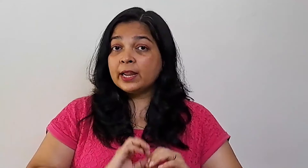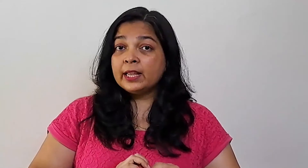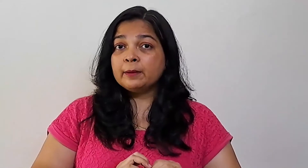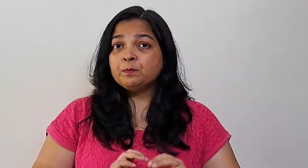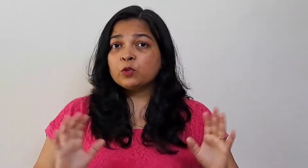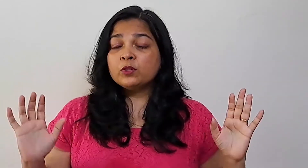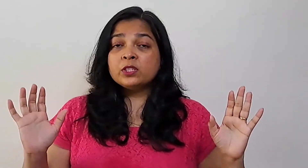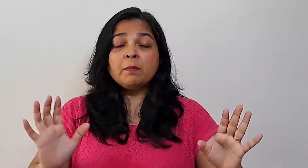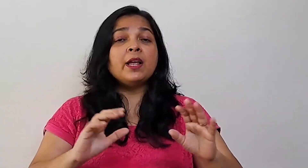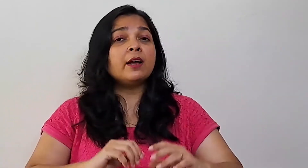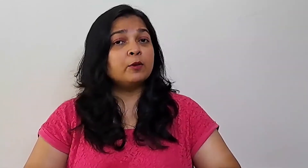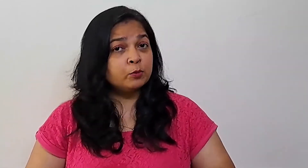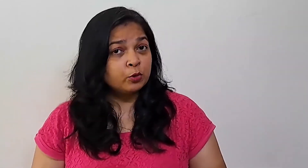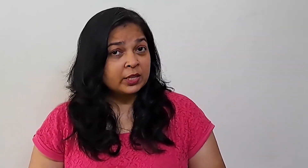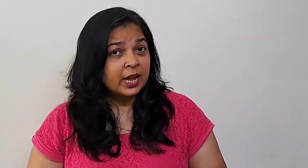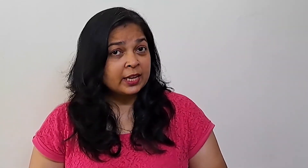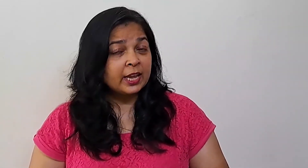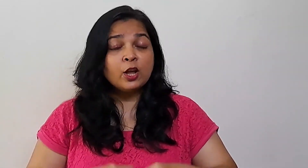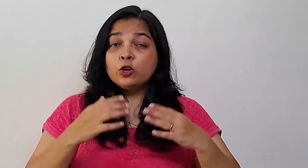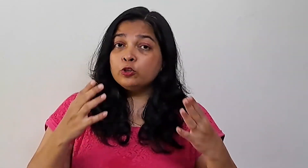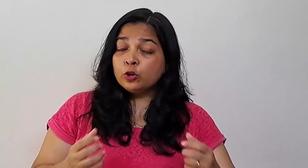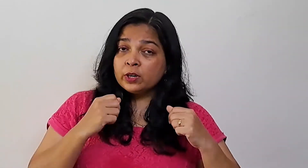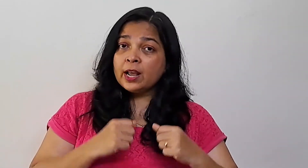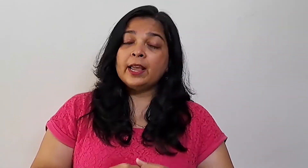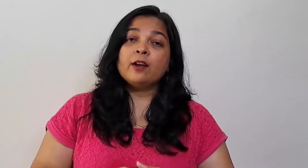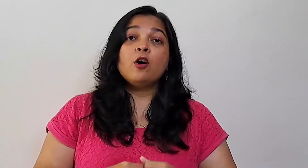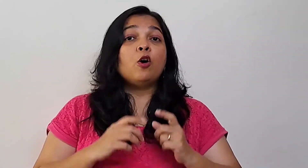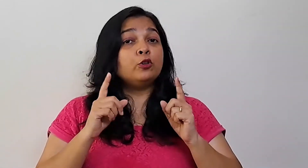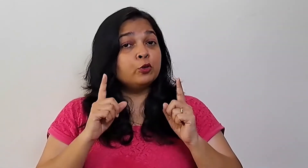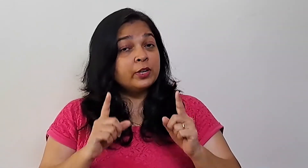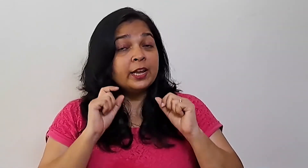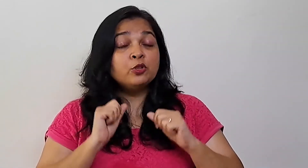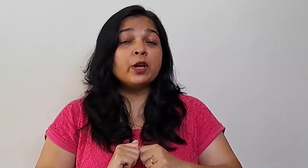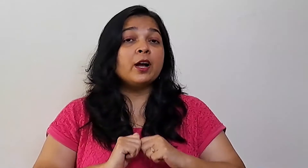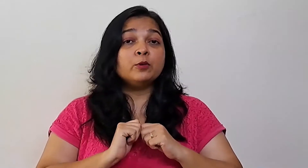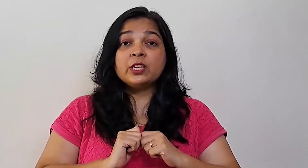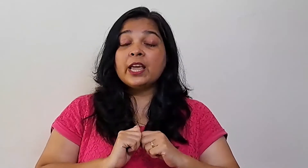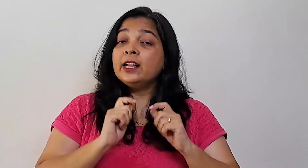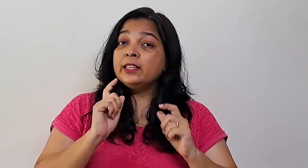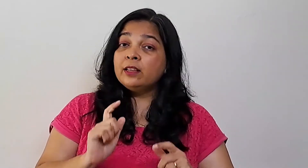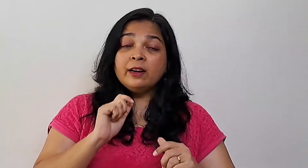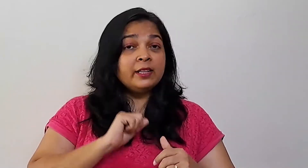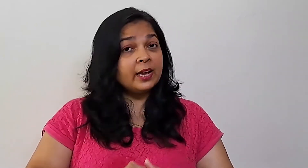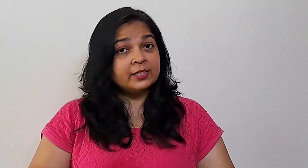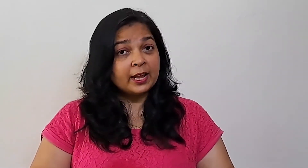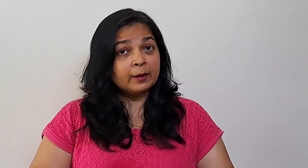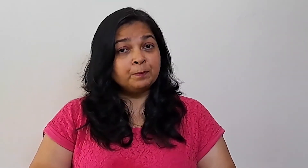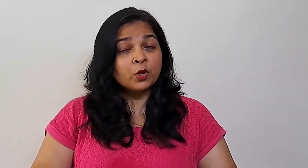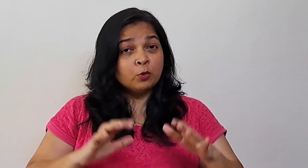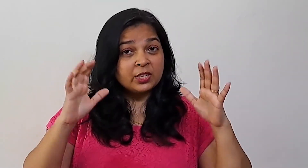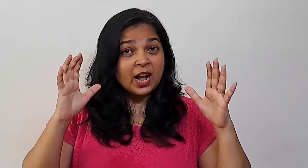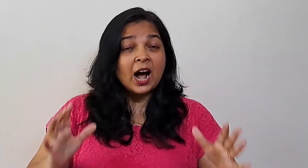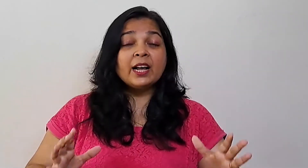ਸੰਗੀਤ ਸੁਣਾਈ ਦੇਵੇ ਤੇ ਤੁਸੀਂ ਸਾਰਿਆਂ ਨੇ ਆ ਕੇ ਉਸ ਮੂਰਤੀ ਅੱਗੇ ਝੁਕਣਾ ਆ, ਜਿਹੜਾ ਨਹੀਂ ਝੁਕੇਗਾ ਉਹਨੂੰ ਦੰਡ ਦਿੱਤਾ